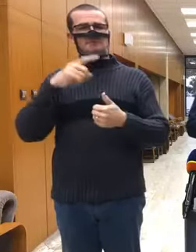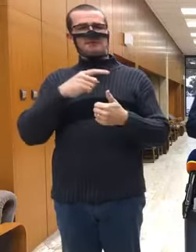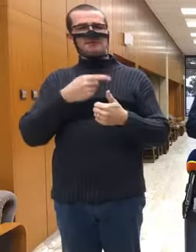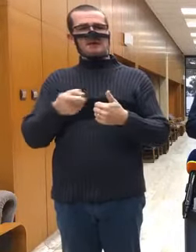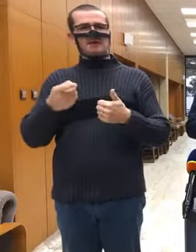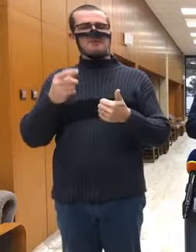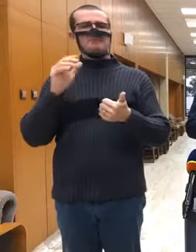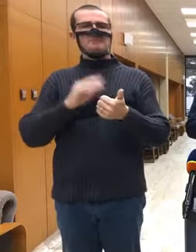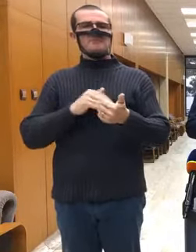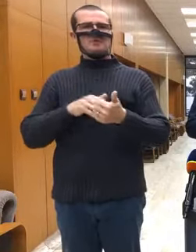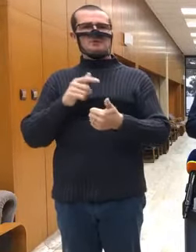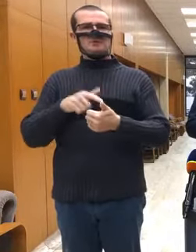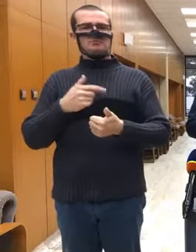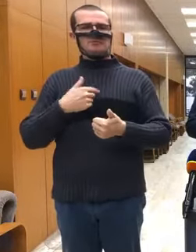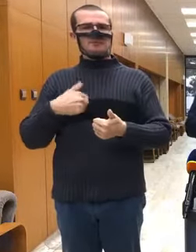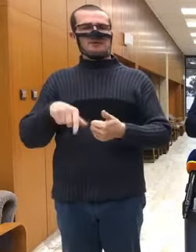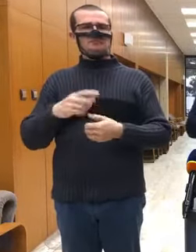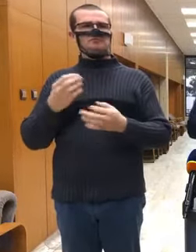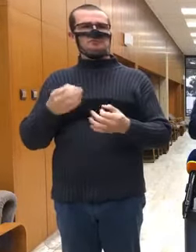potrebujeme